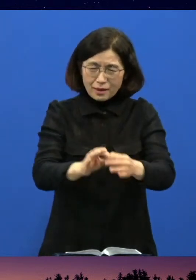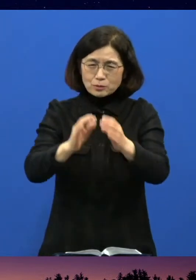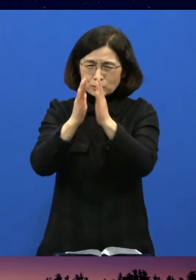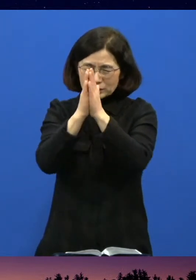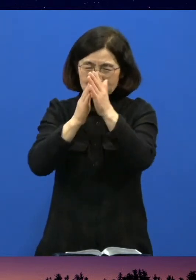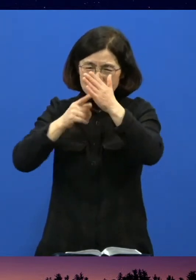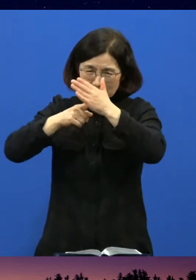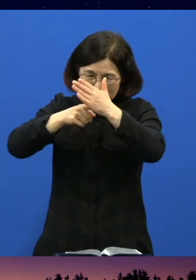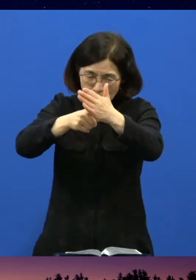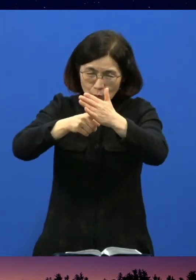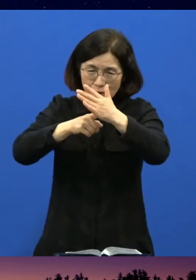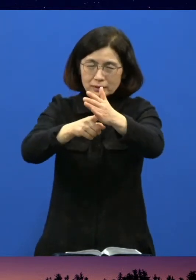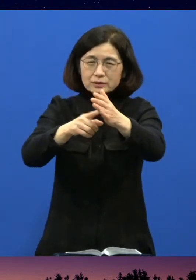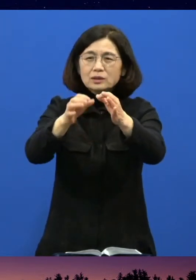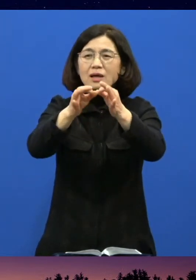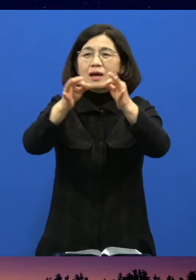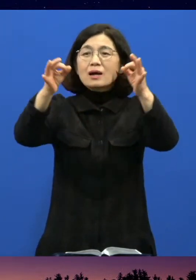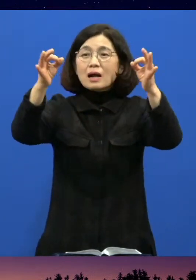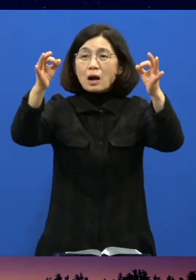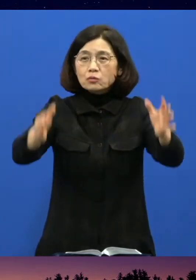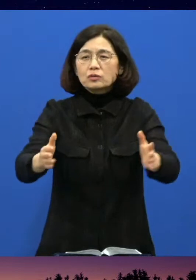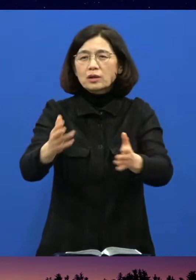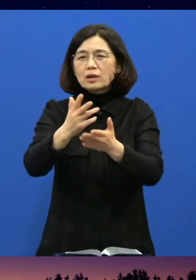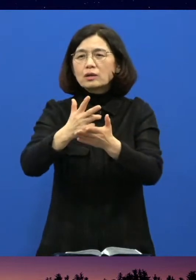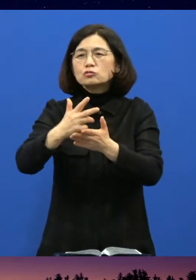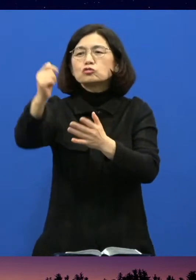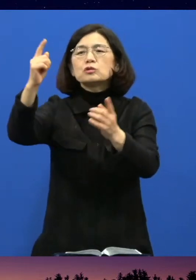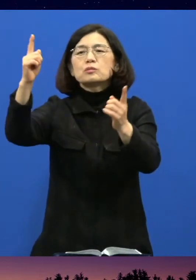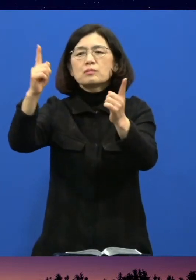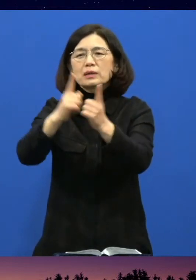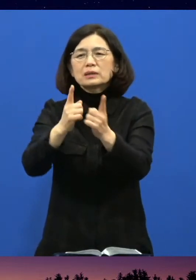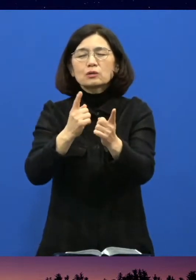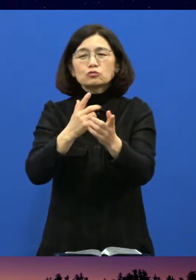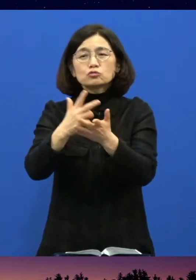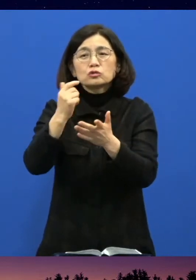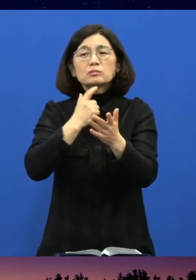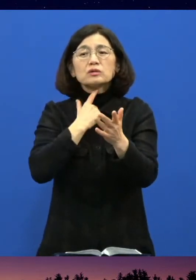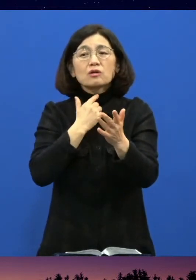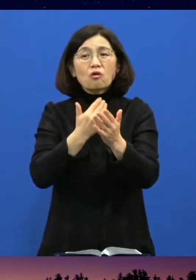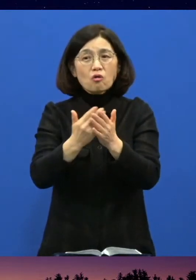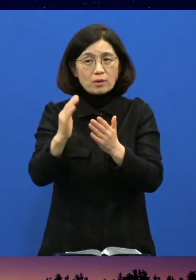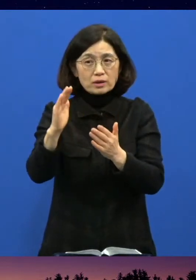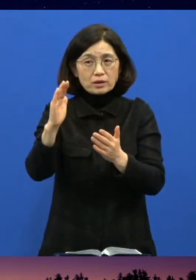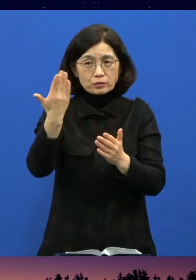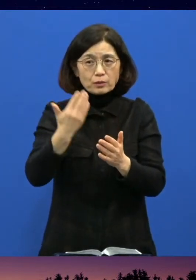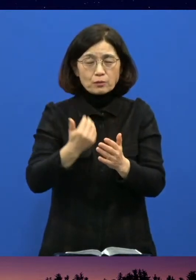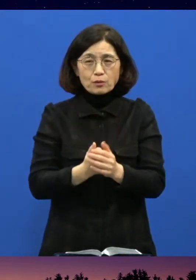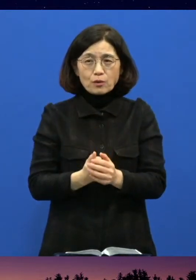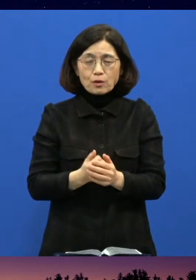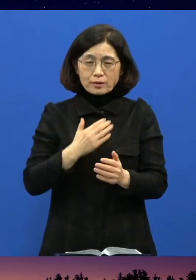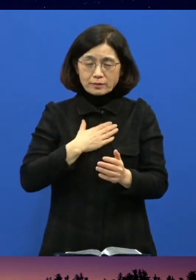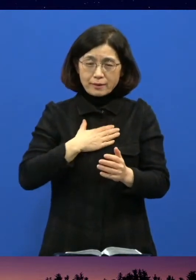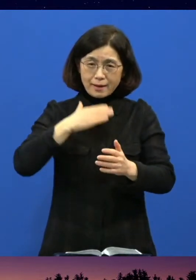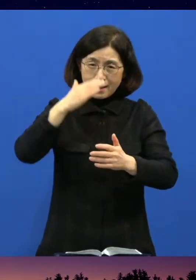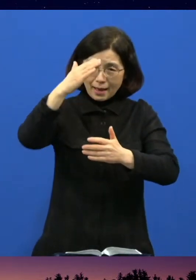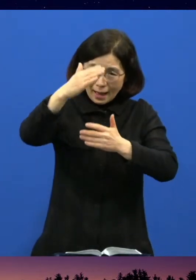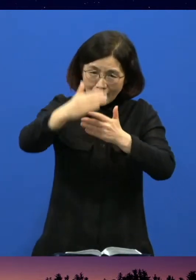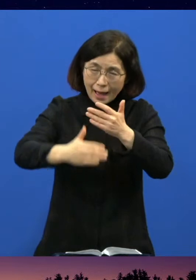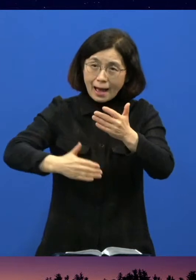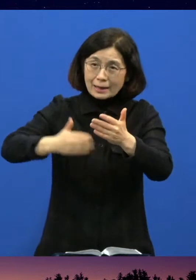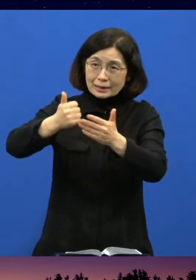알아가는, 하나님을 더 경험하는, 그 내가 하나님의 사람으로